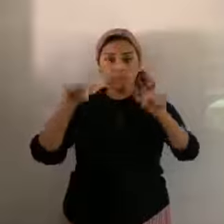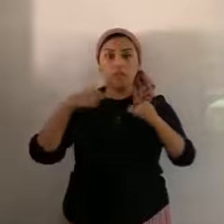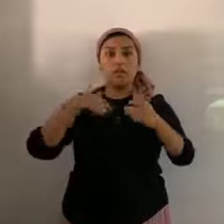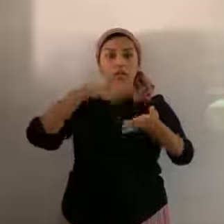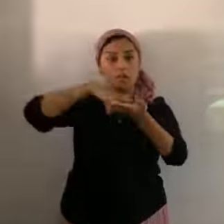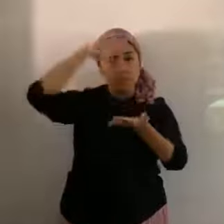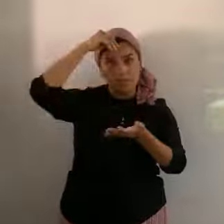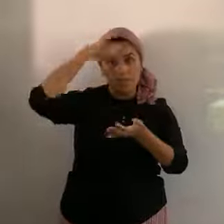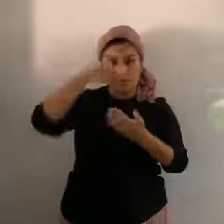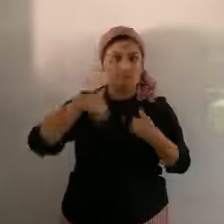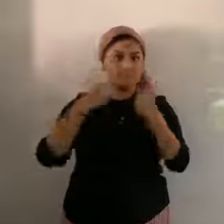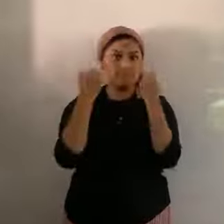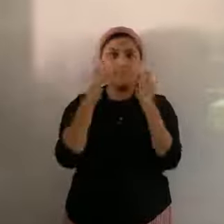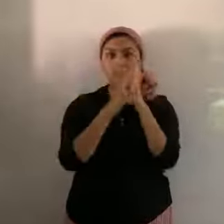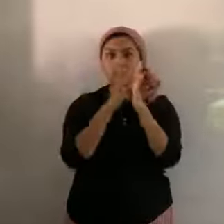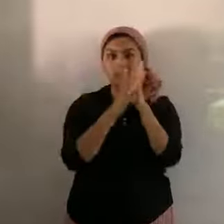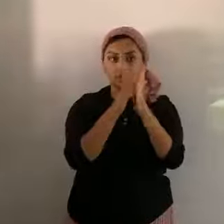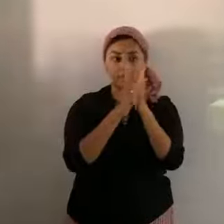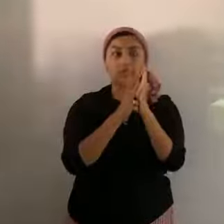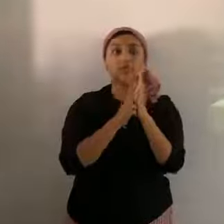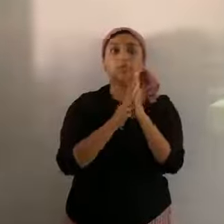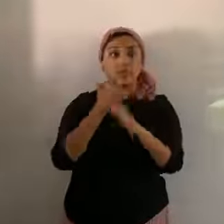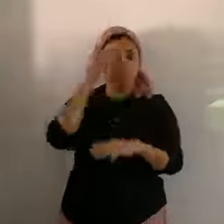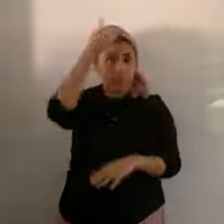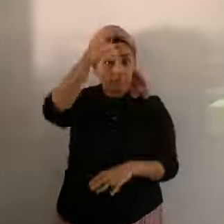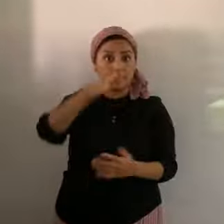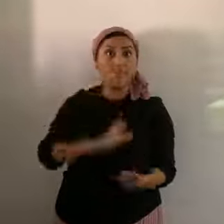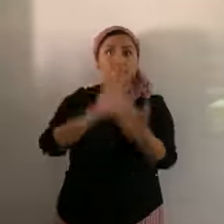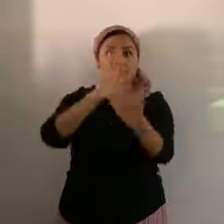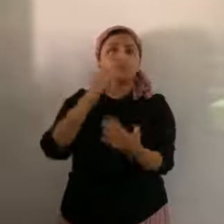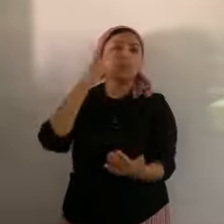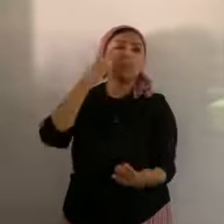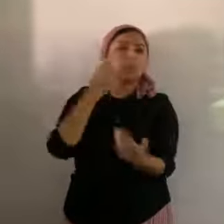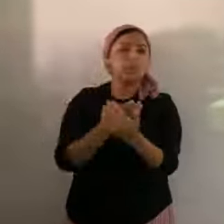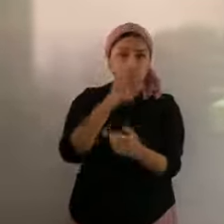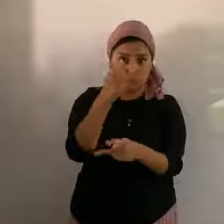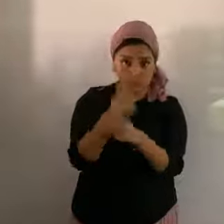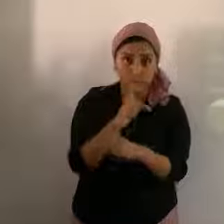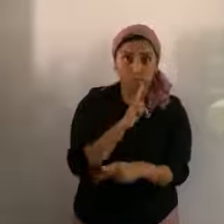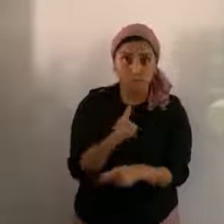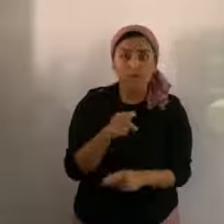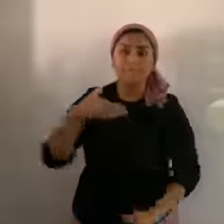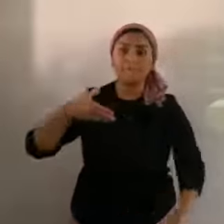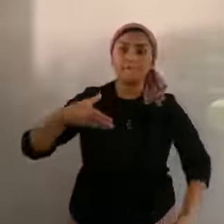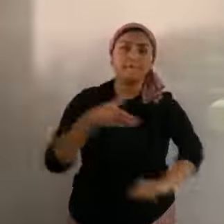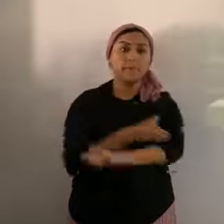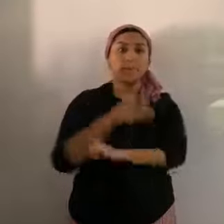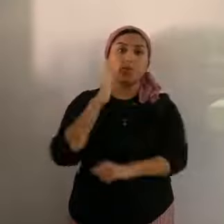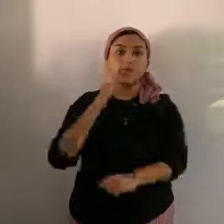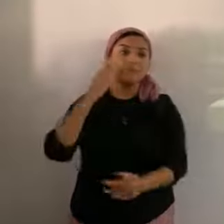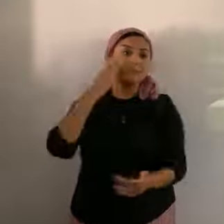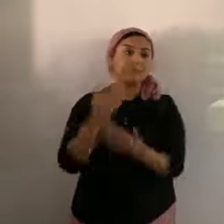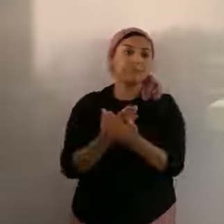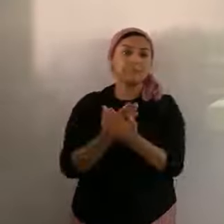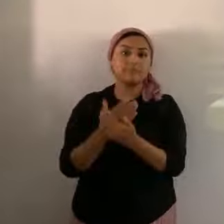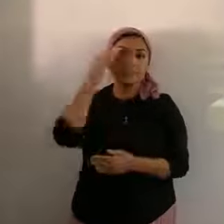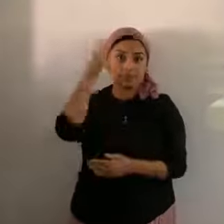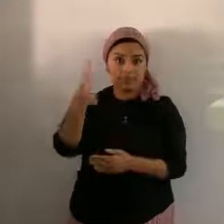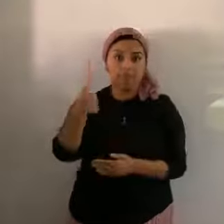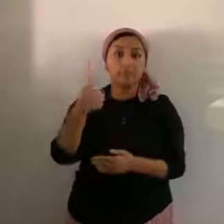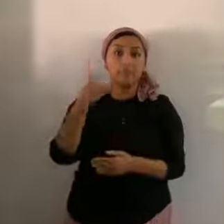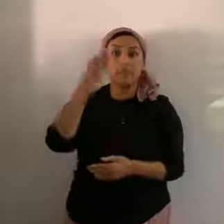estudiar, tiene suficientes audios, te va a demandar eso. Nos va a demandar eso, y fuertemente nos va a demandar esto.